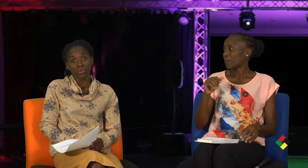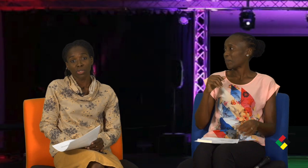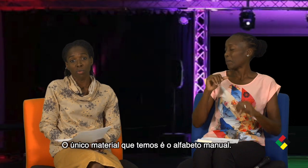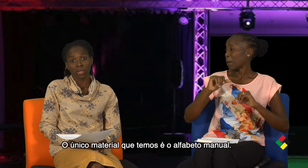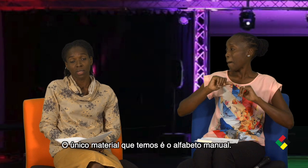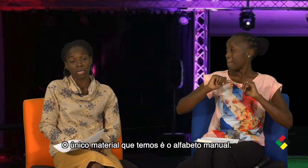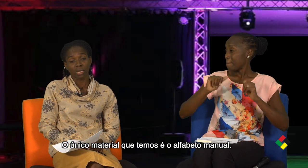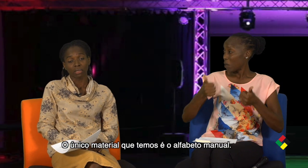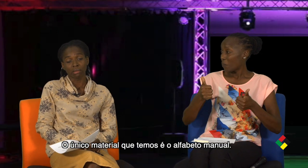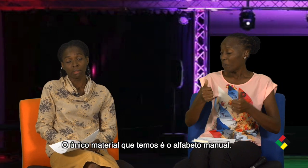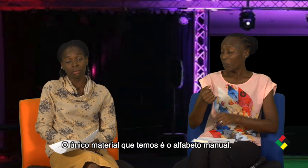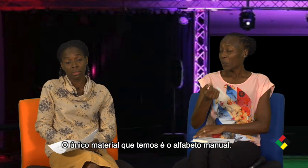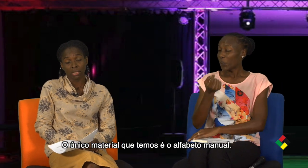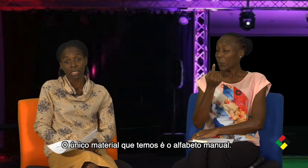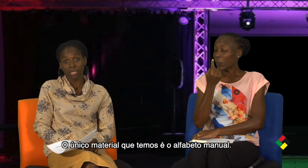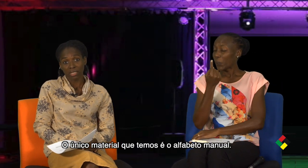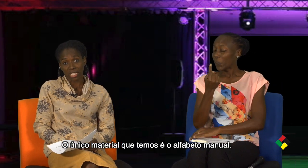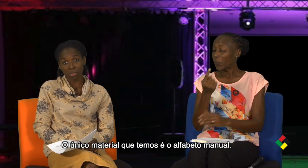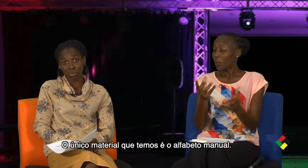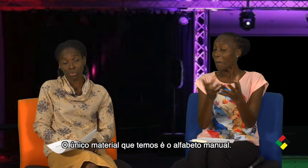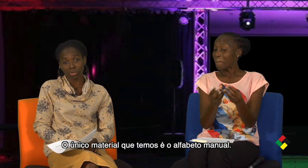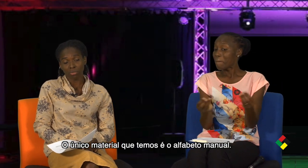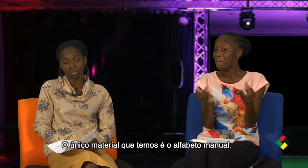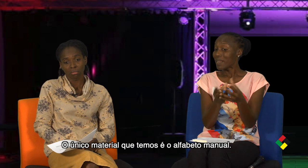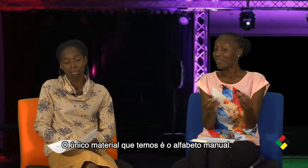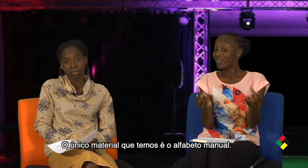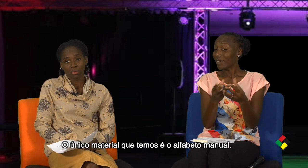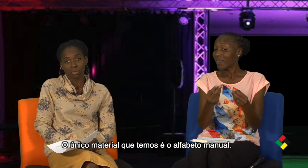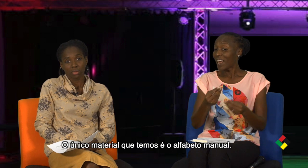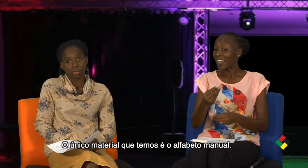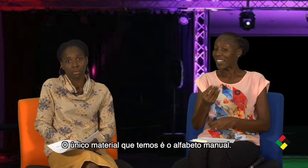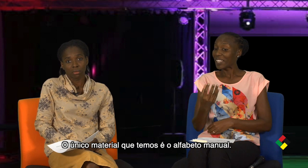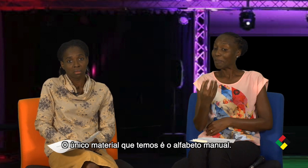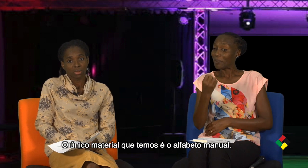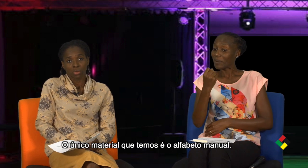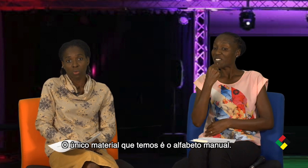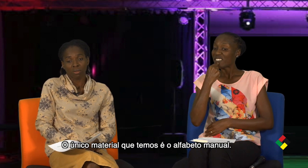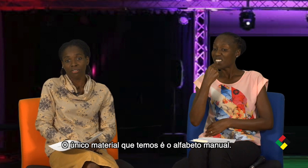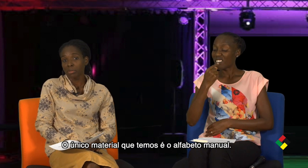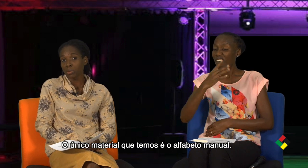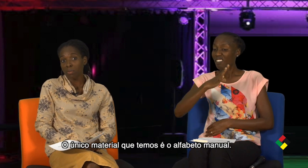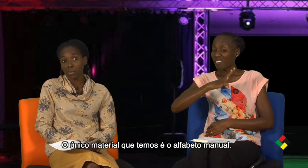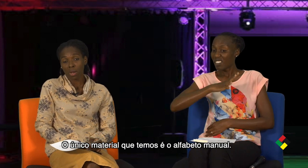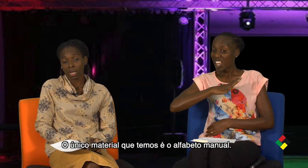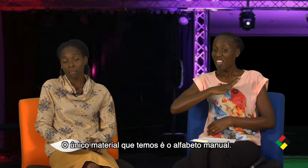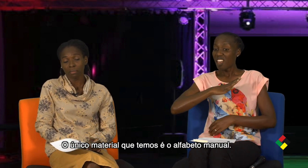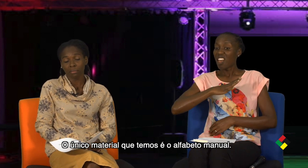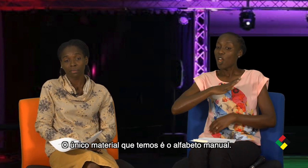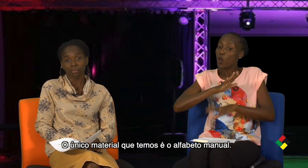único material que diria que temos é o alfabeto manual, não